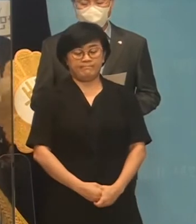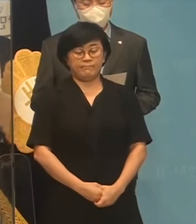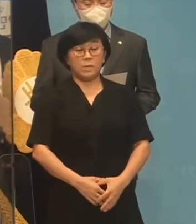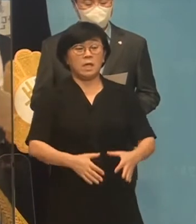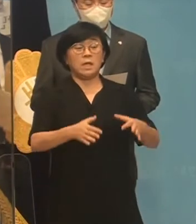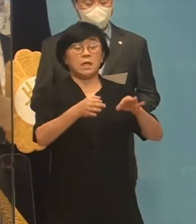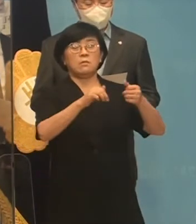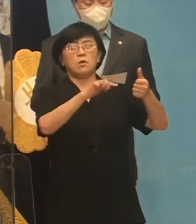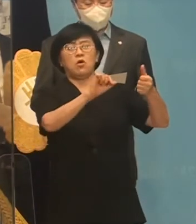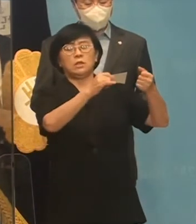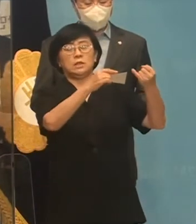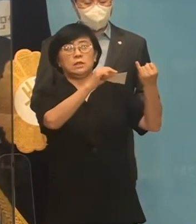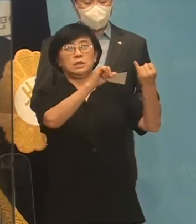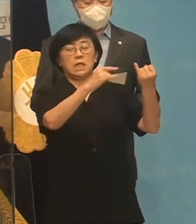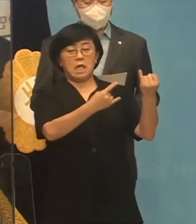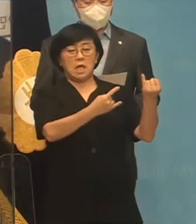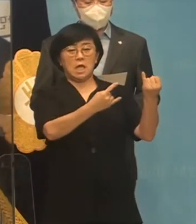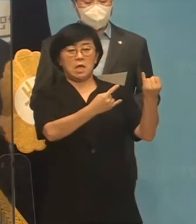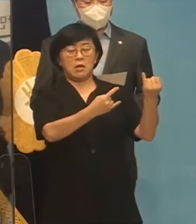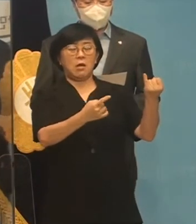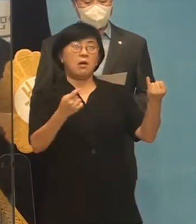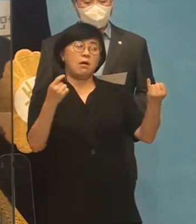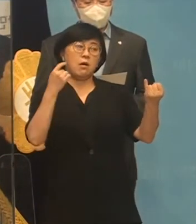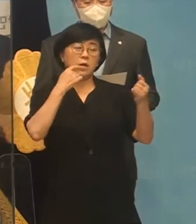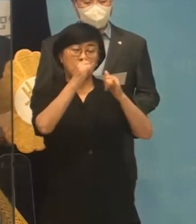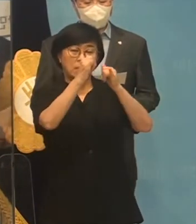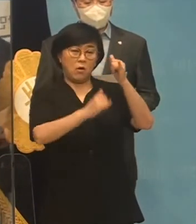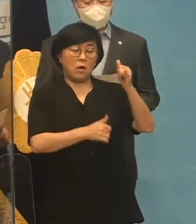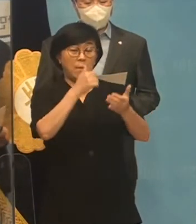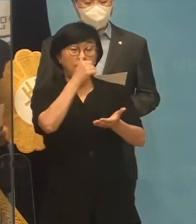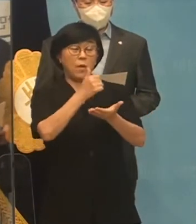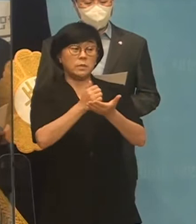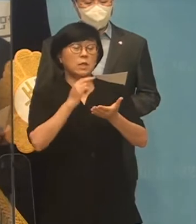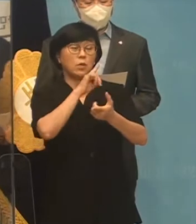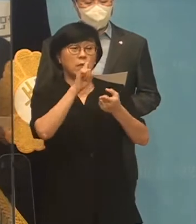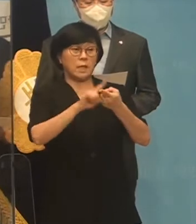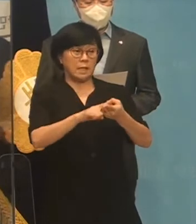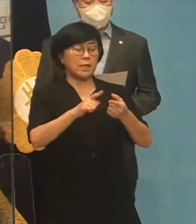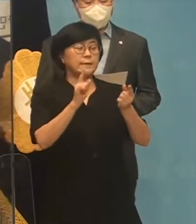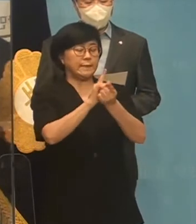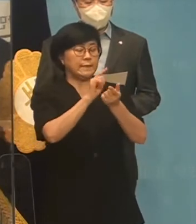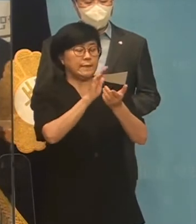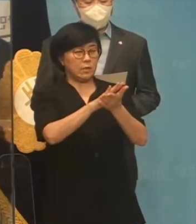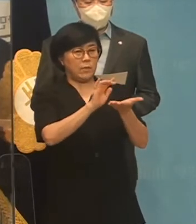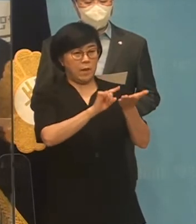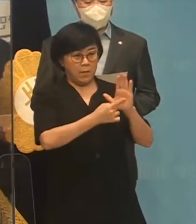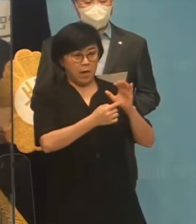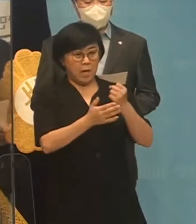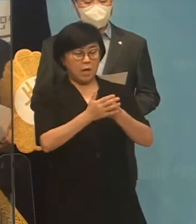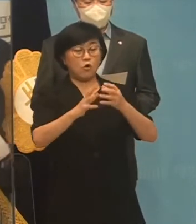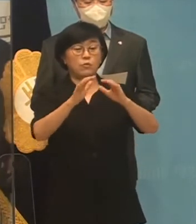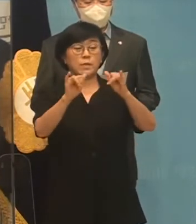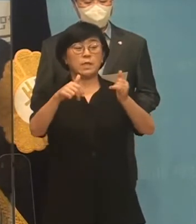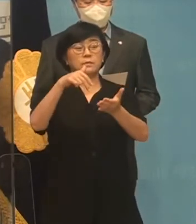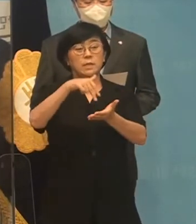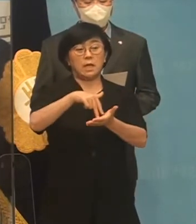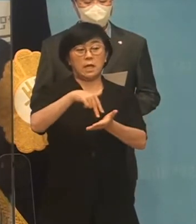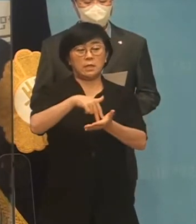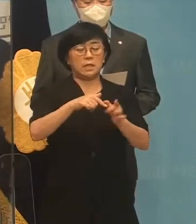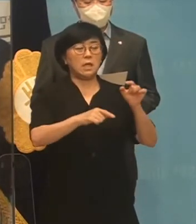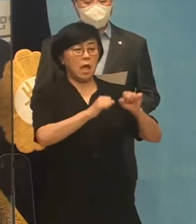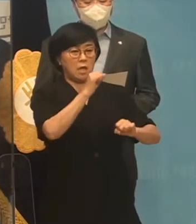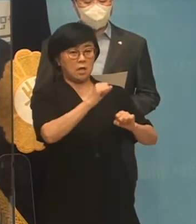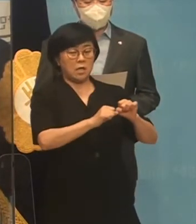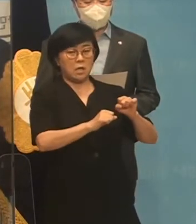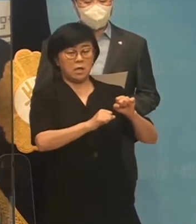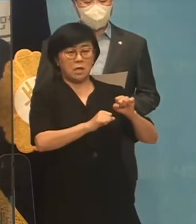김건희 씨는 소위 이력과 범죄 의혹에 대해 직접 해명하라. 국민대는 김건희 씨에 대한 비호 행위를